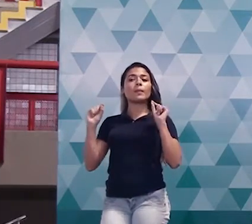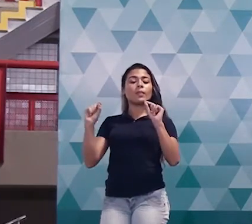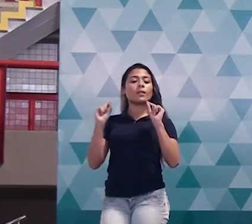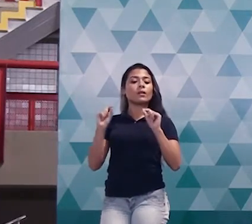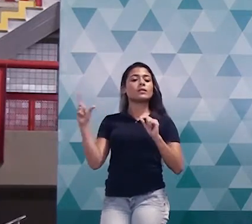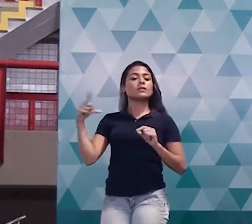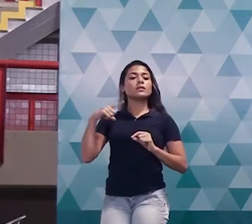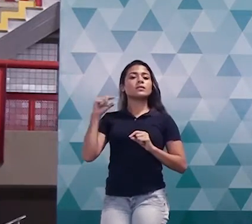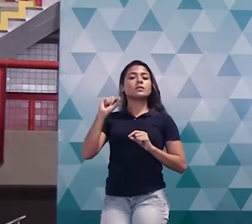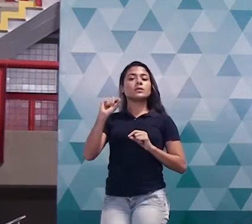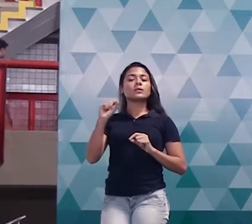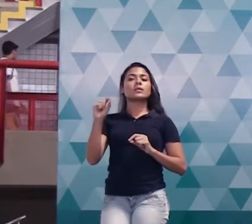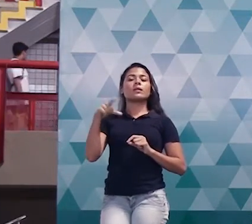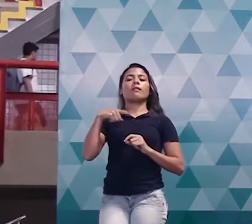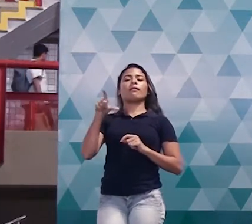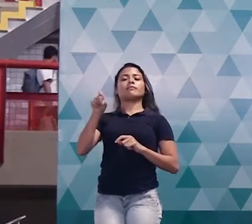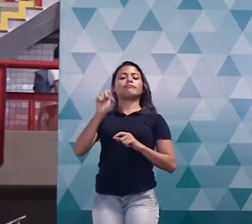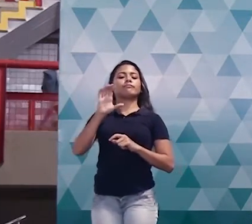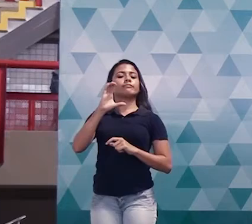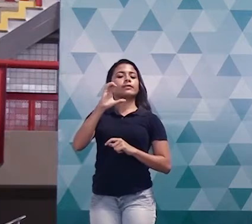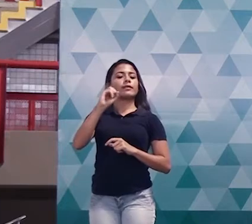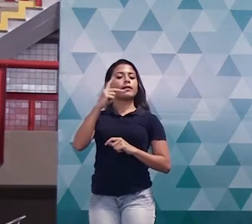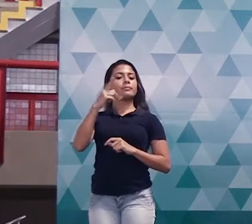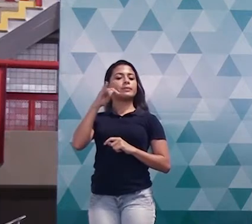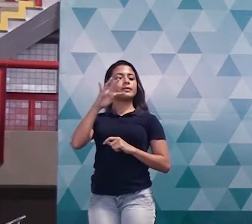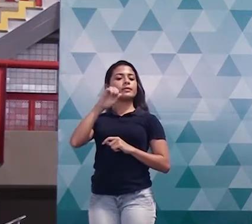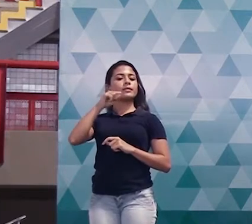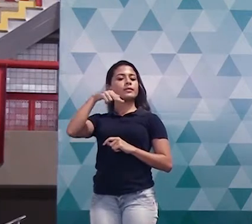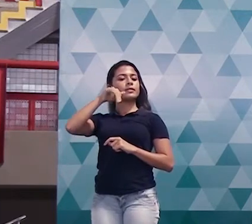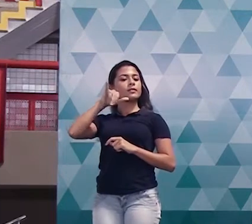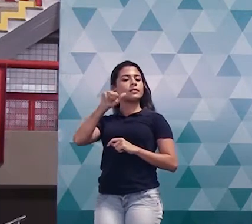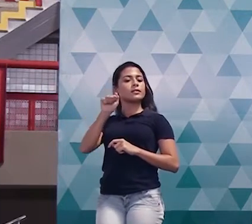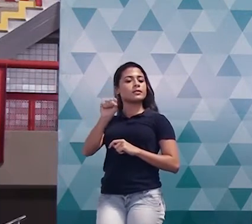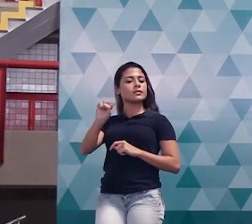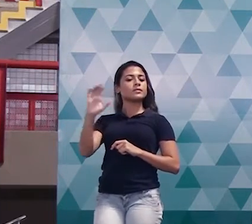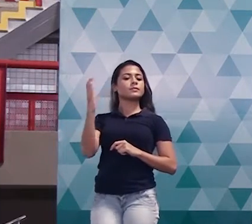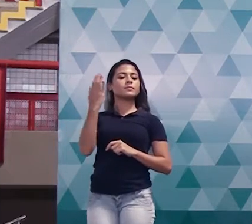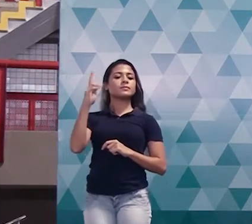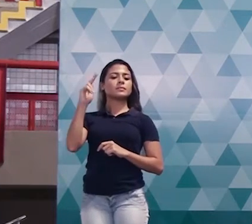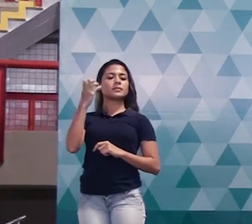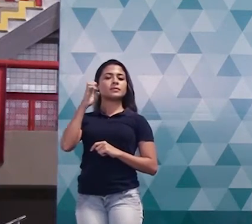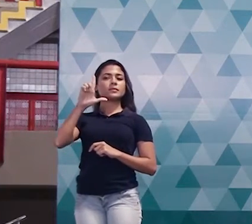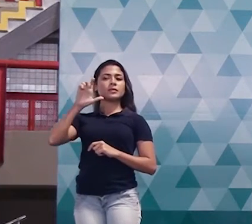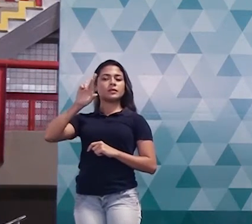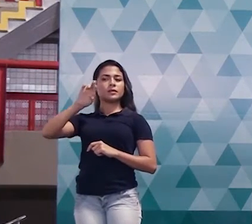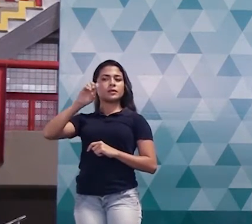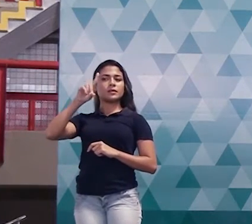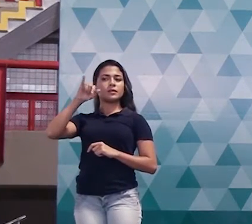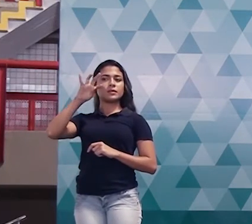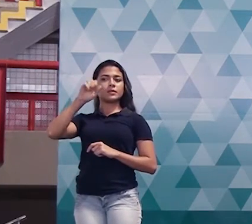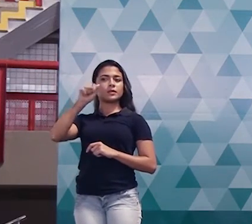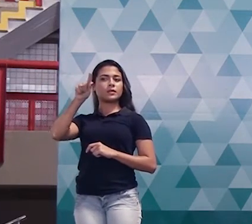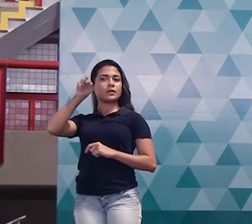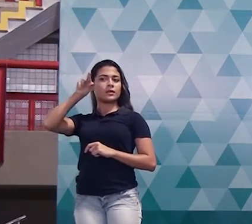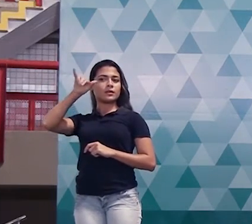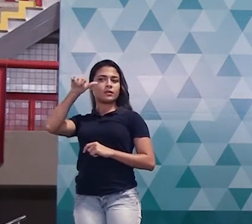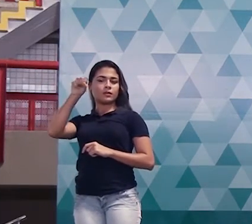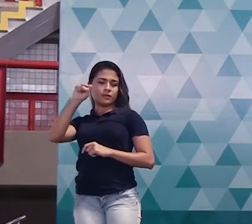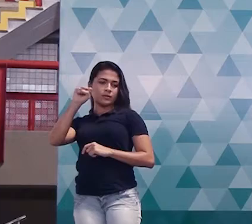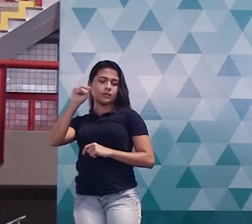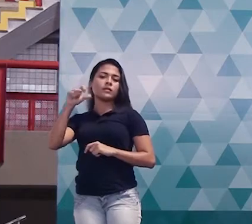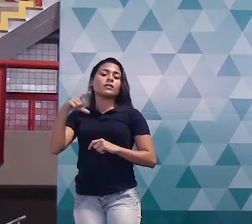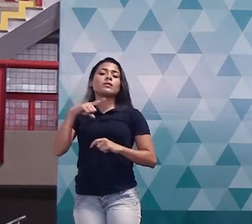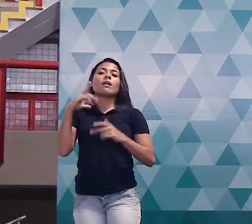que no sistema de capitanias hereditárias tinha um problema muito grande. Os donatários estavam aqui abandonados à sua própria